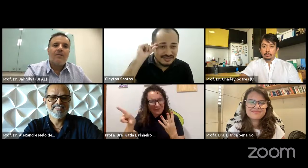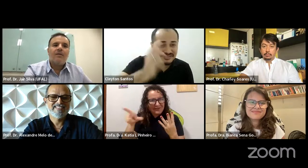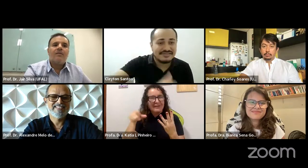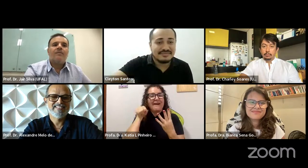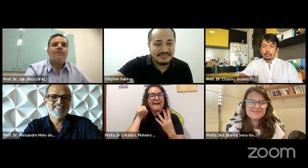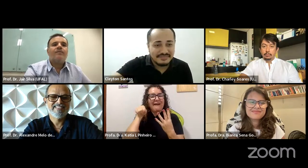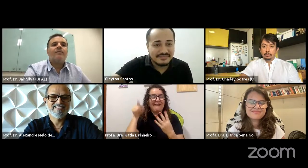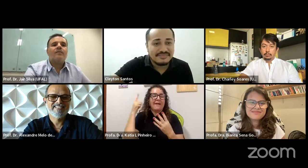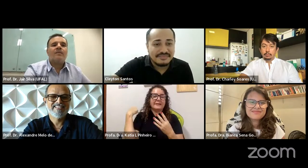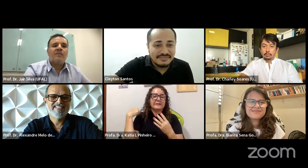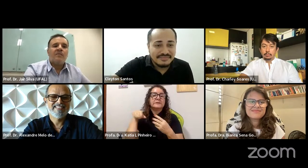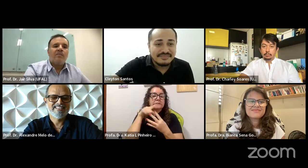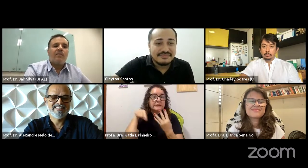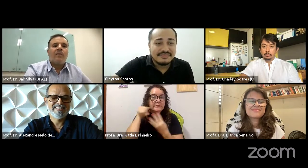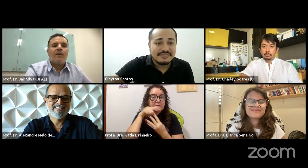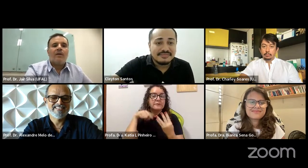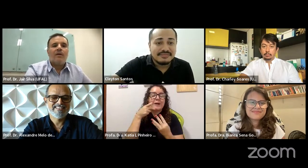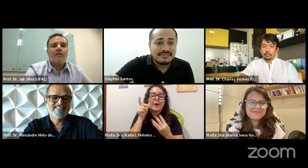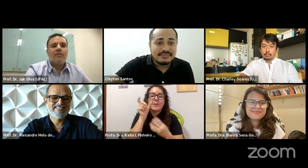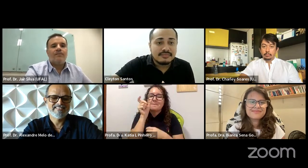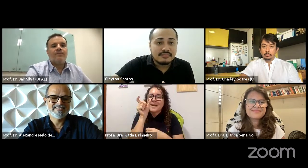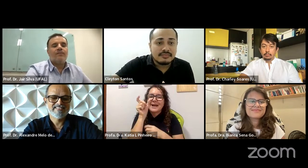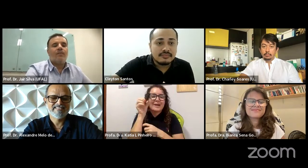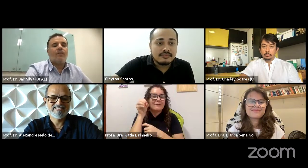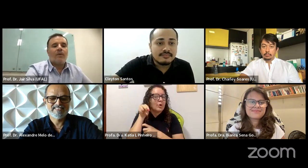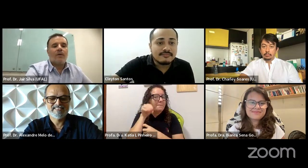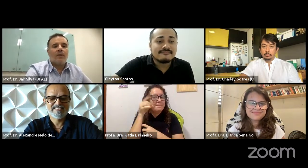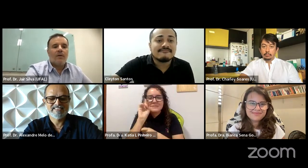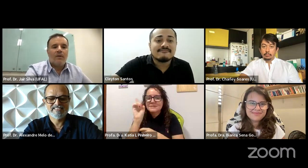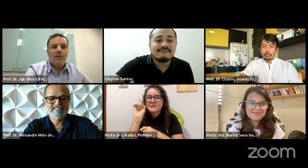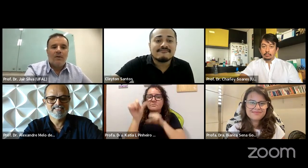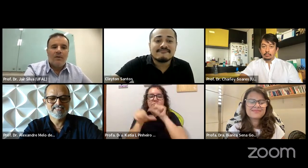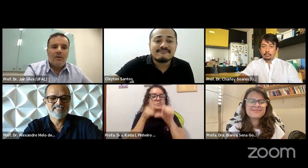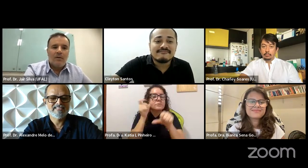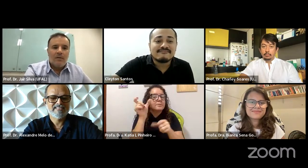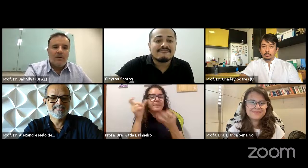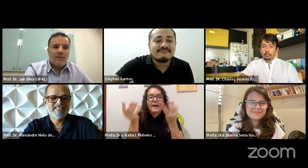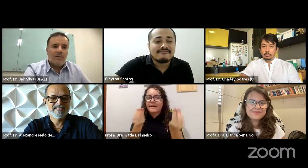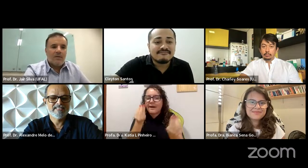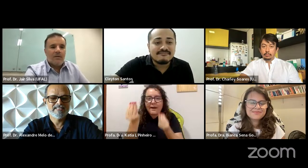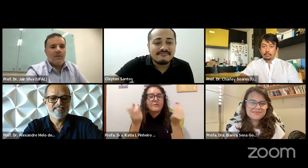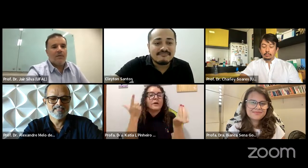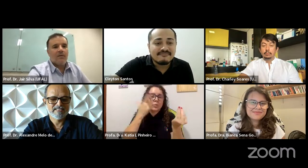substituição no momento da qualificação, né? Teve esse desafio.